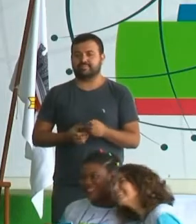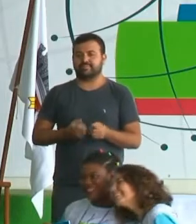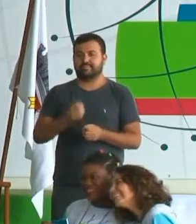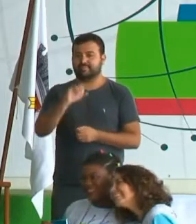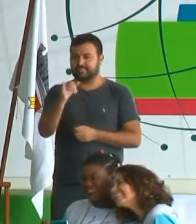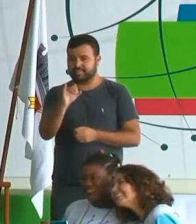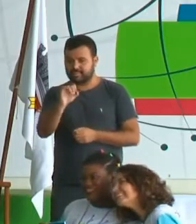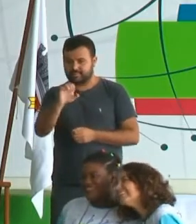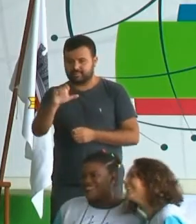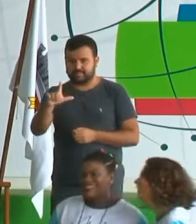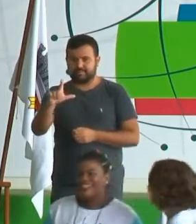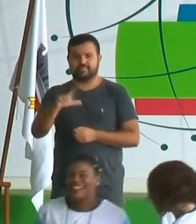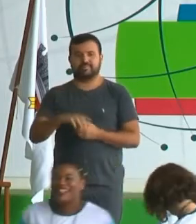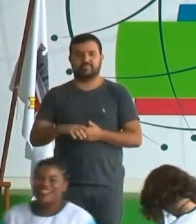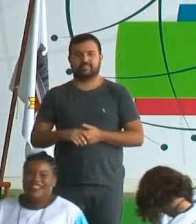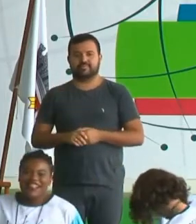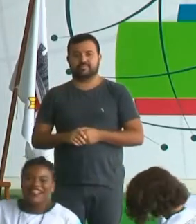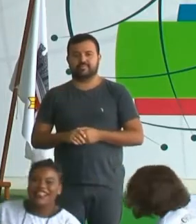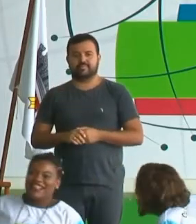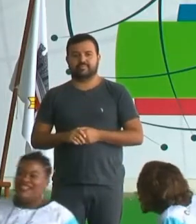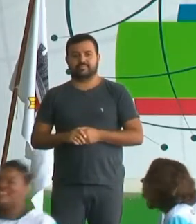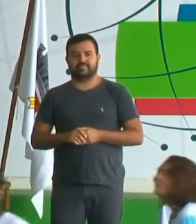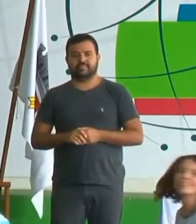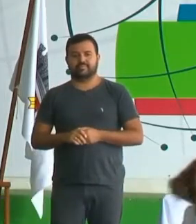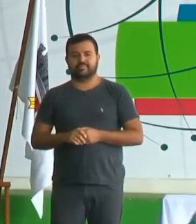Joel Almeida Neto.